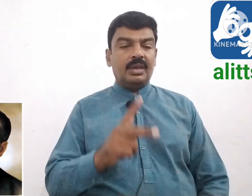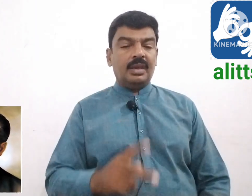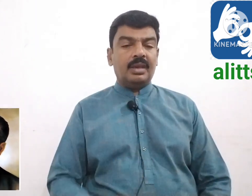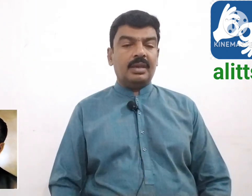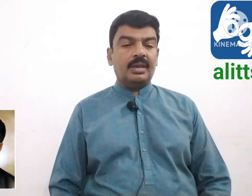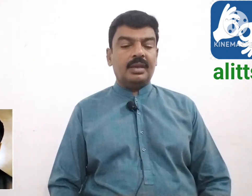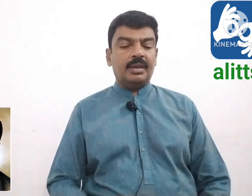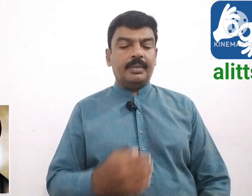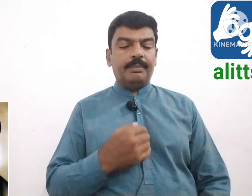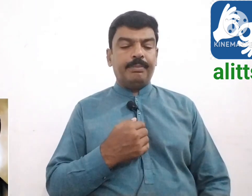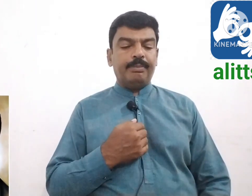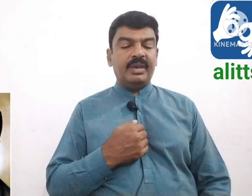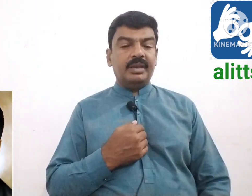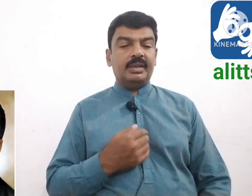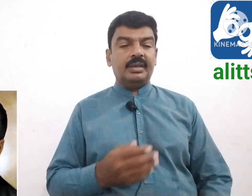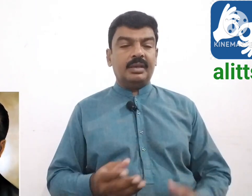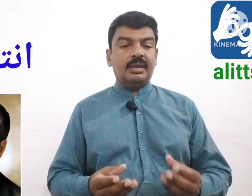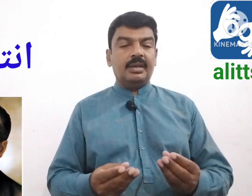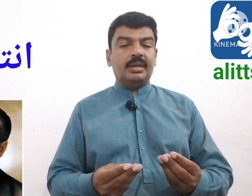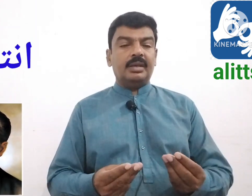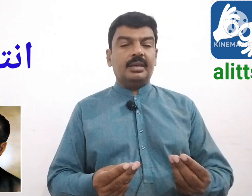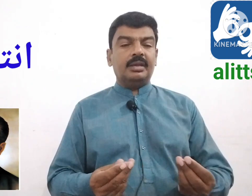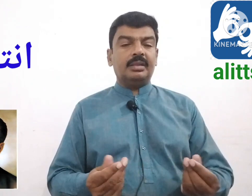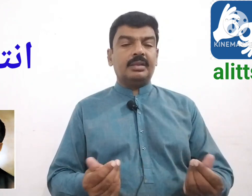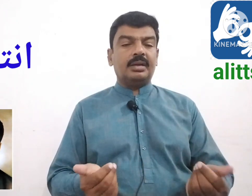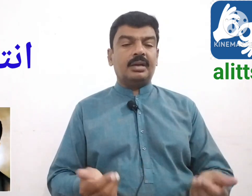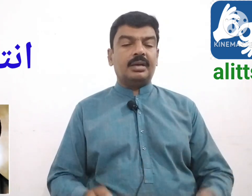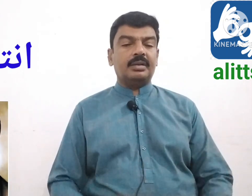कि मेरी इंतहा,